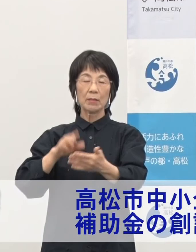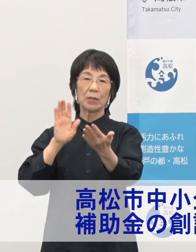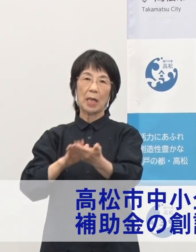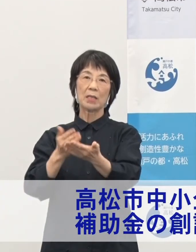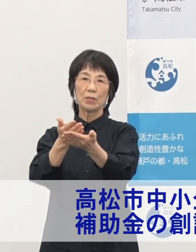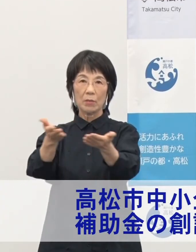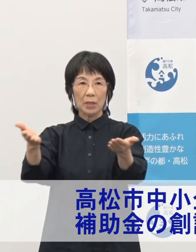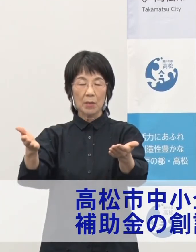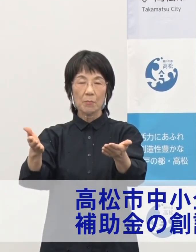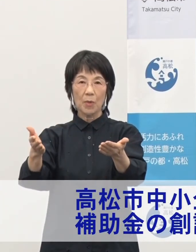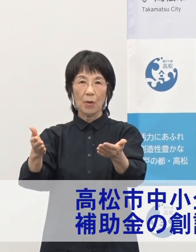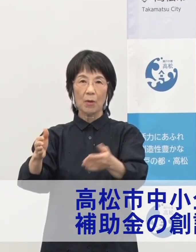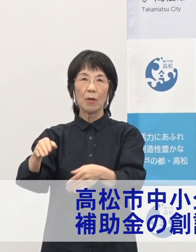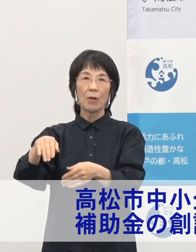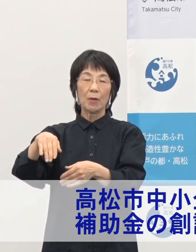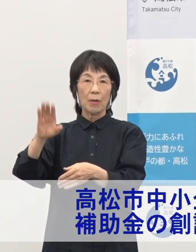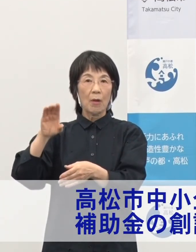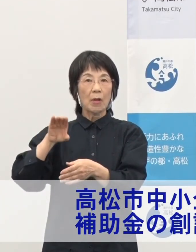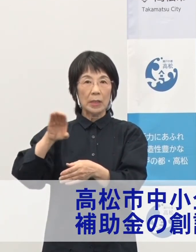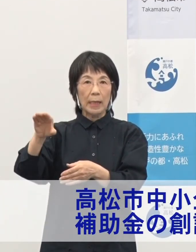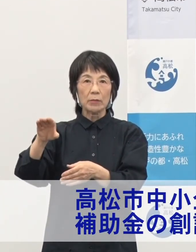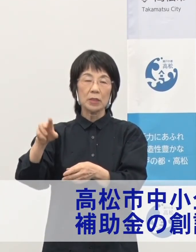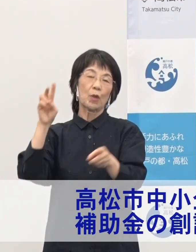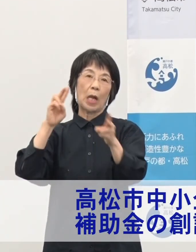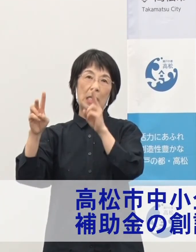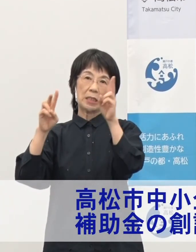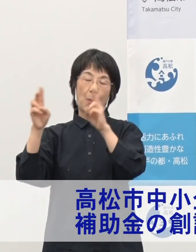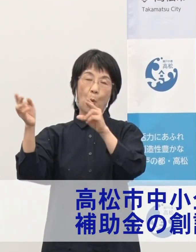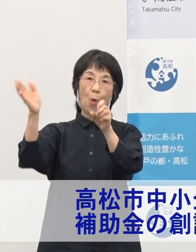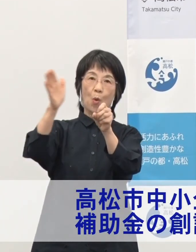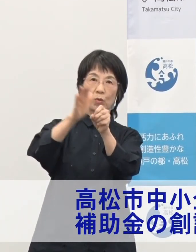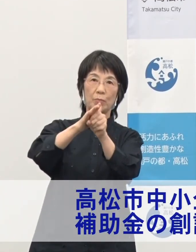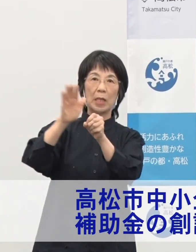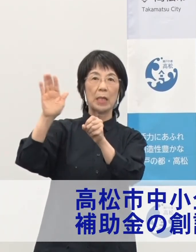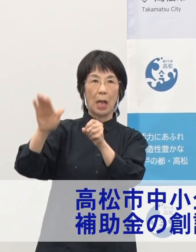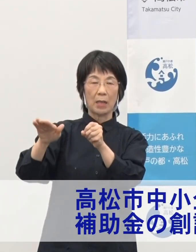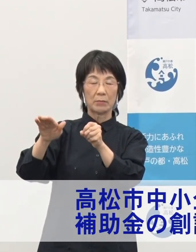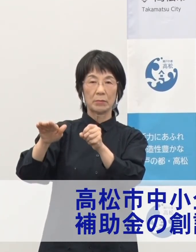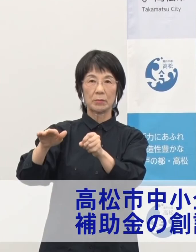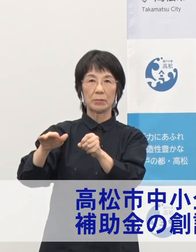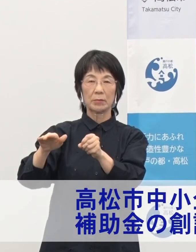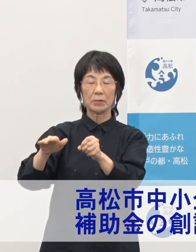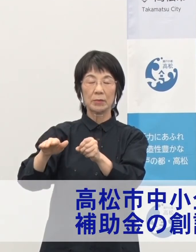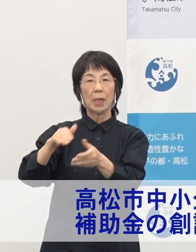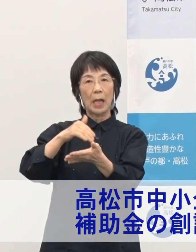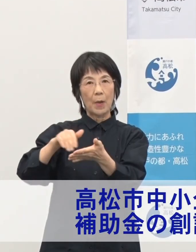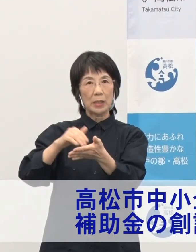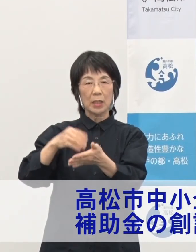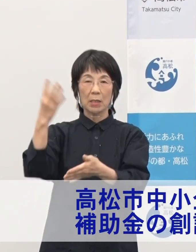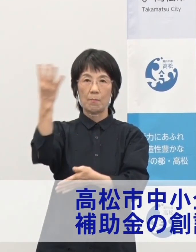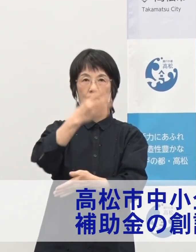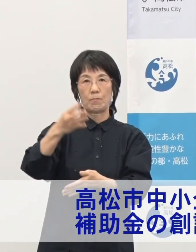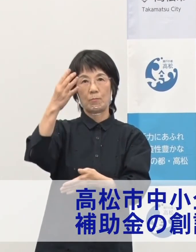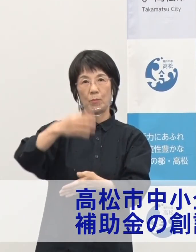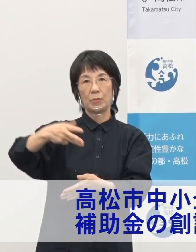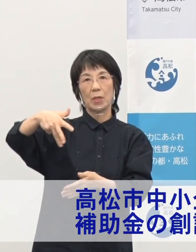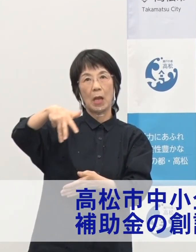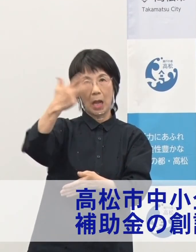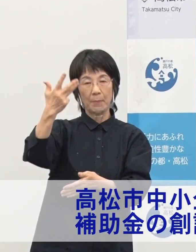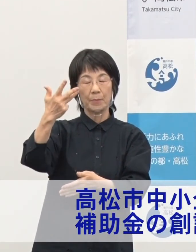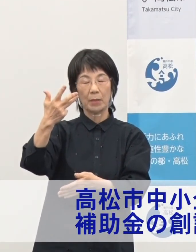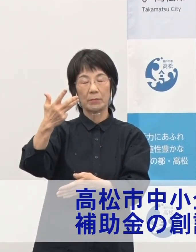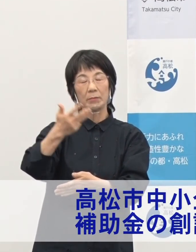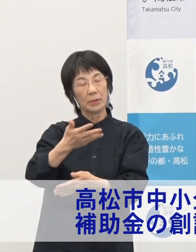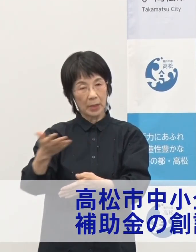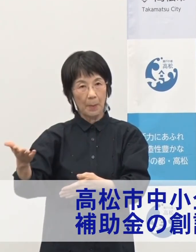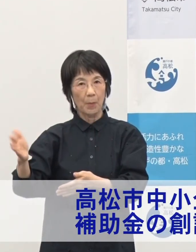タクシーも含めておりますけどなども含めておりますが全部で店舗数約4800店舗れ